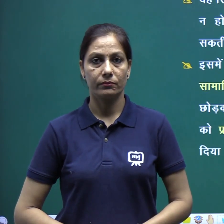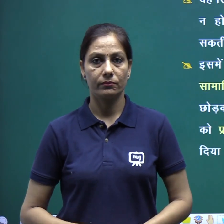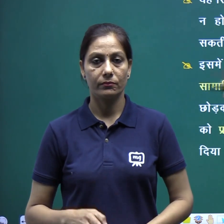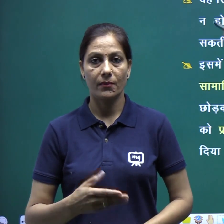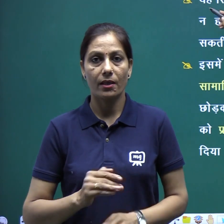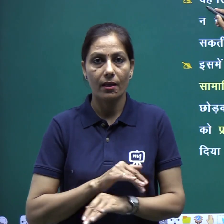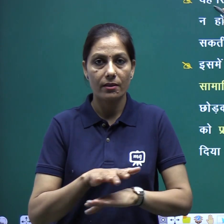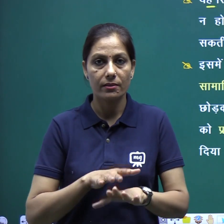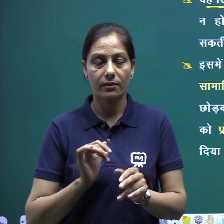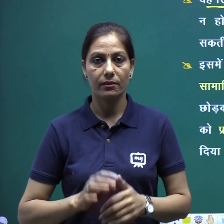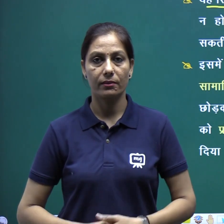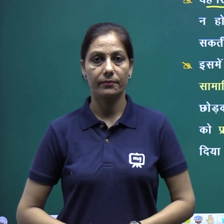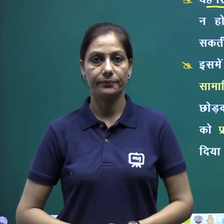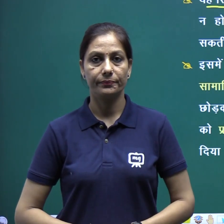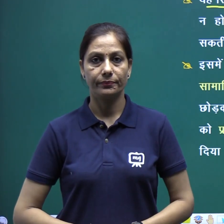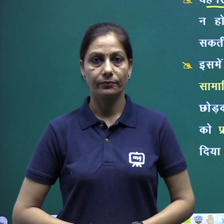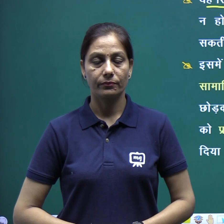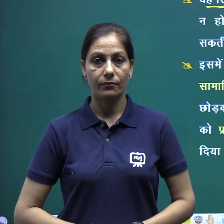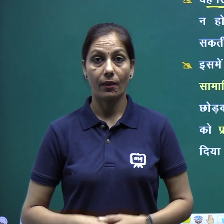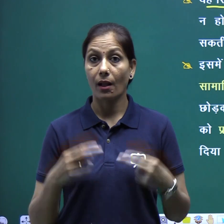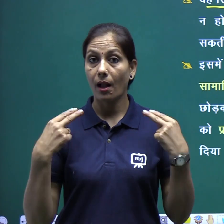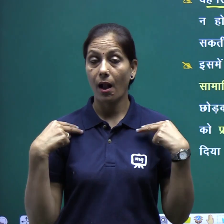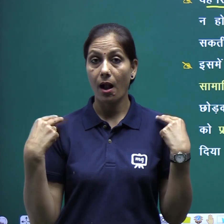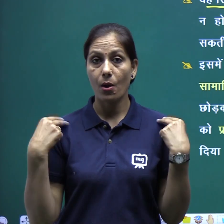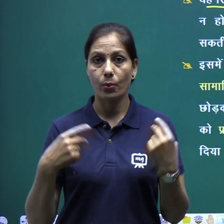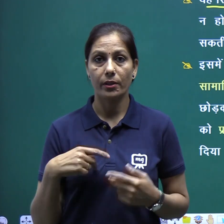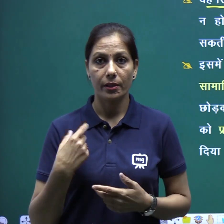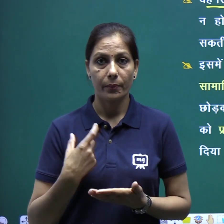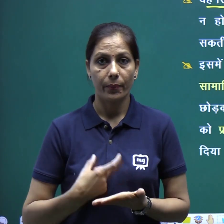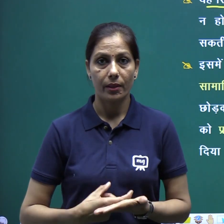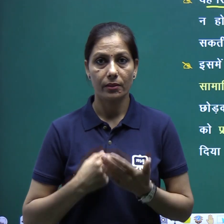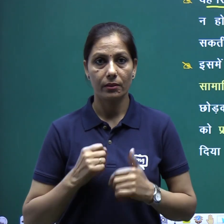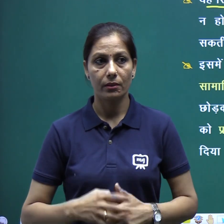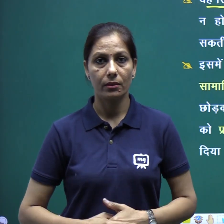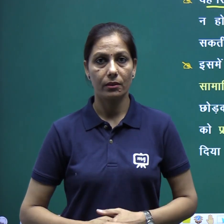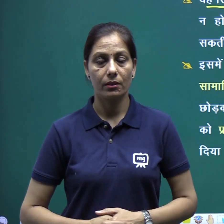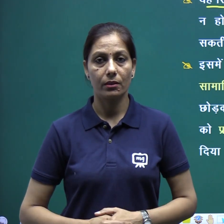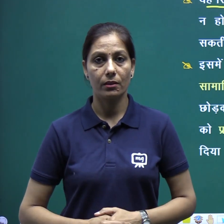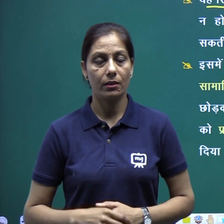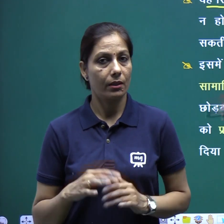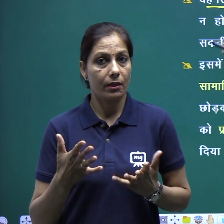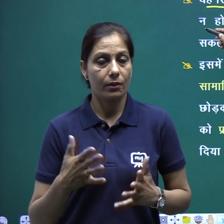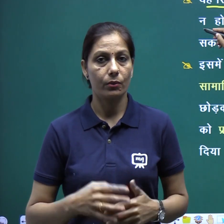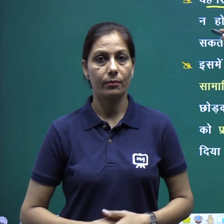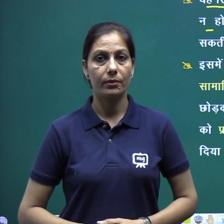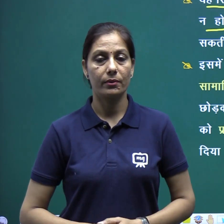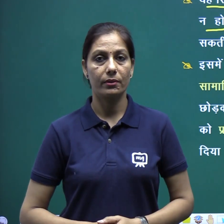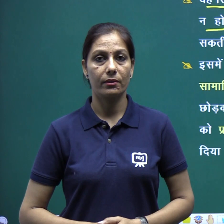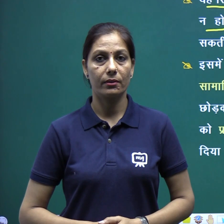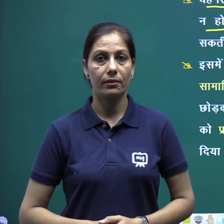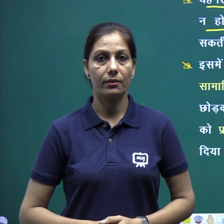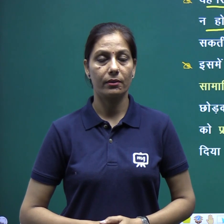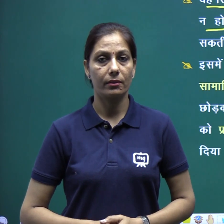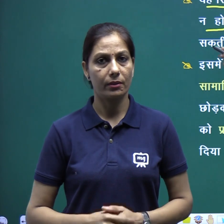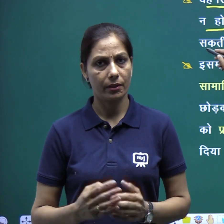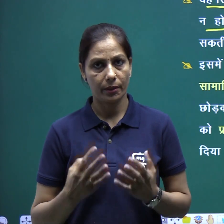यह स्थिति कानूनी पराधीनता, न होने पर भी